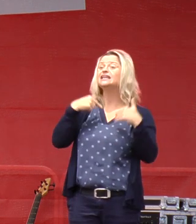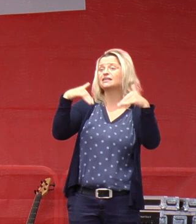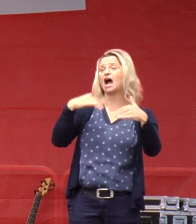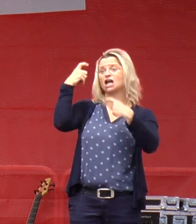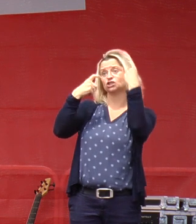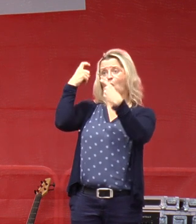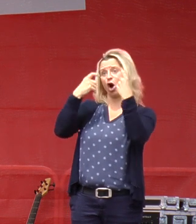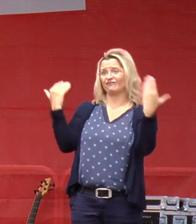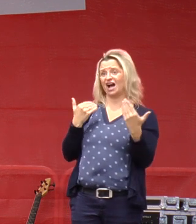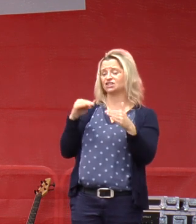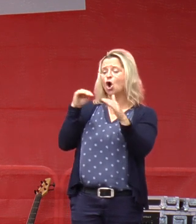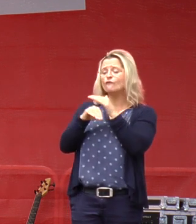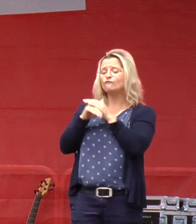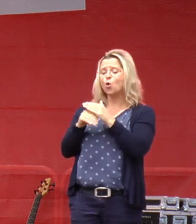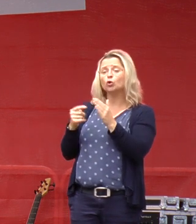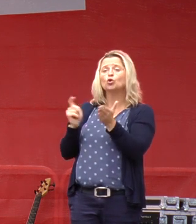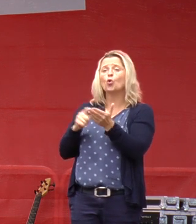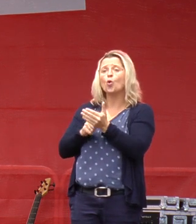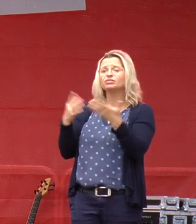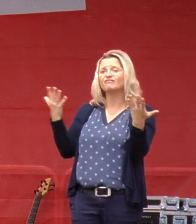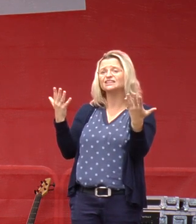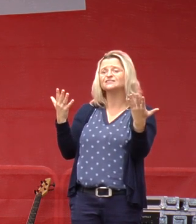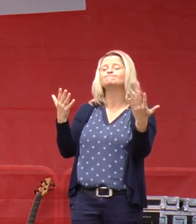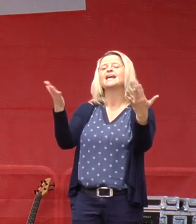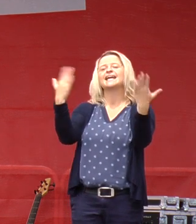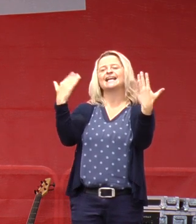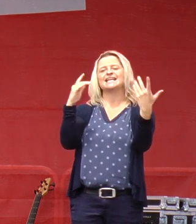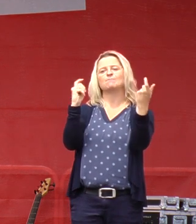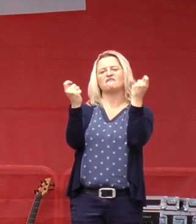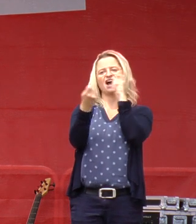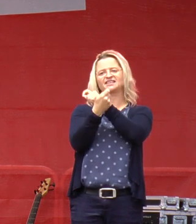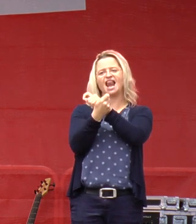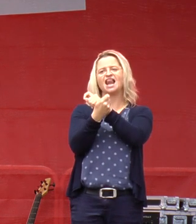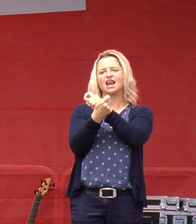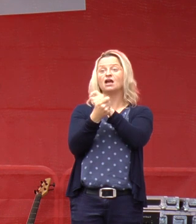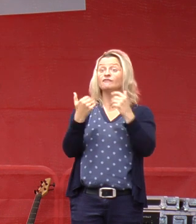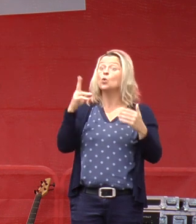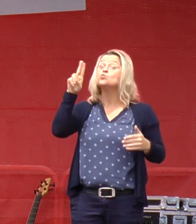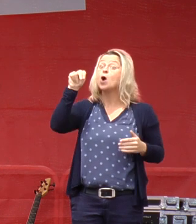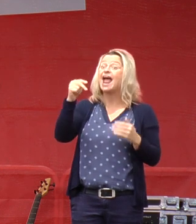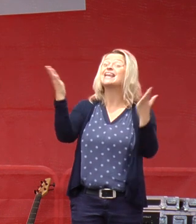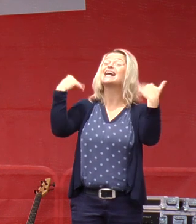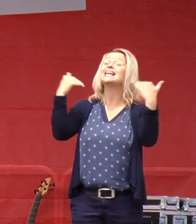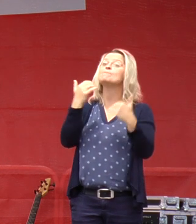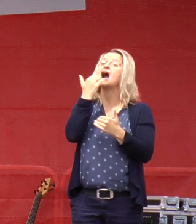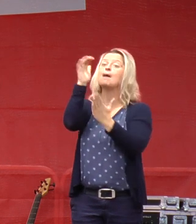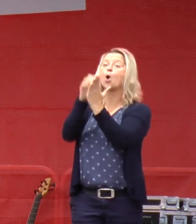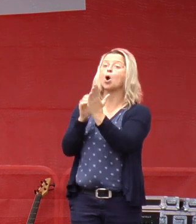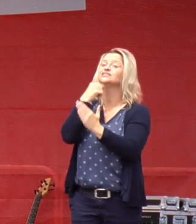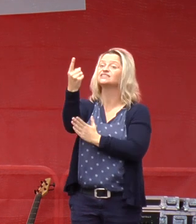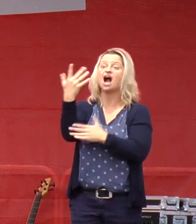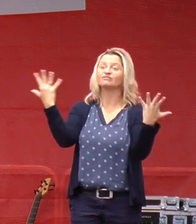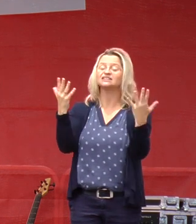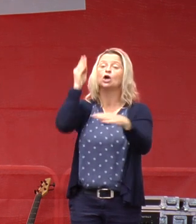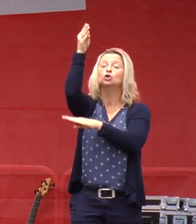größte Fluchtursache der Zukunft der Klimawandel sein wird. Wenn es stimmt, was der UN-Klimareport sagt, dass in